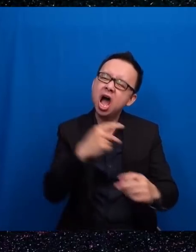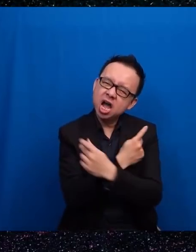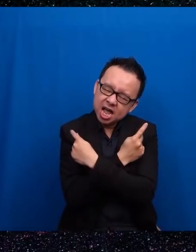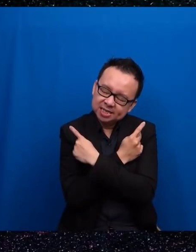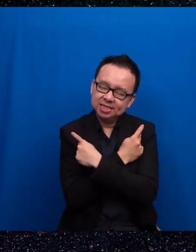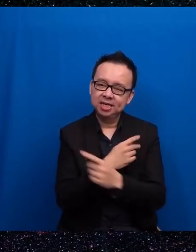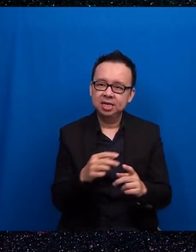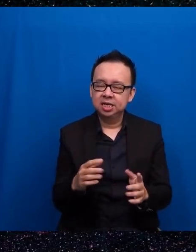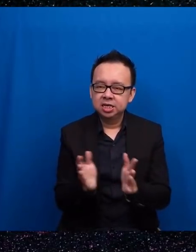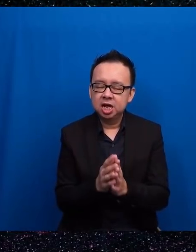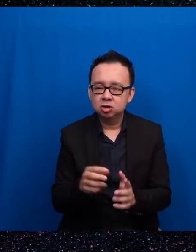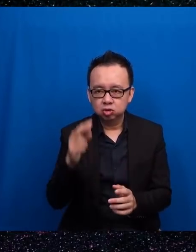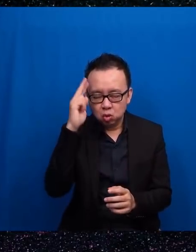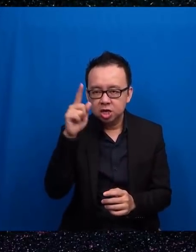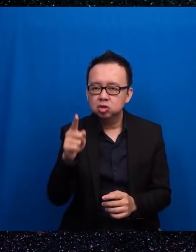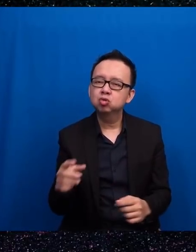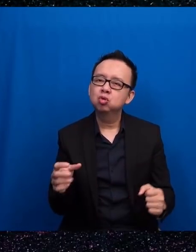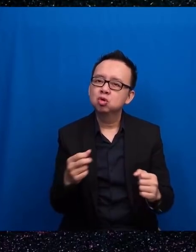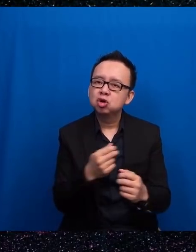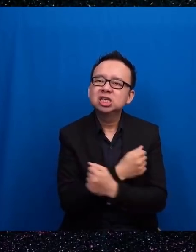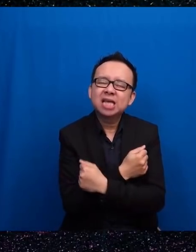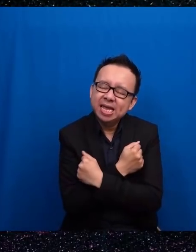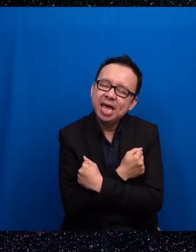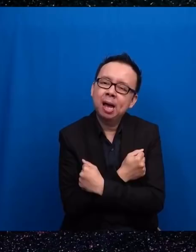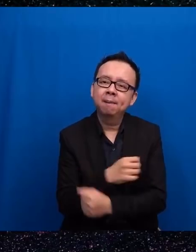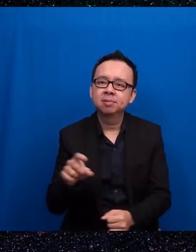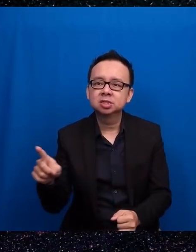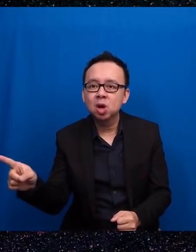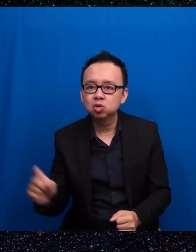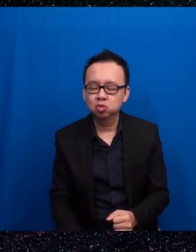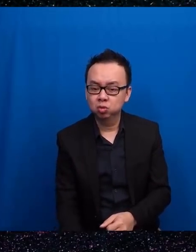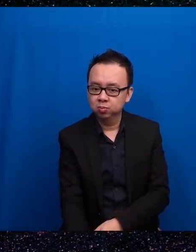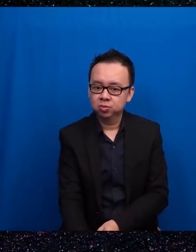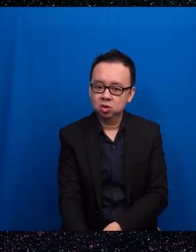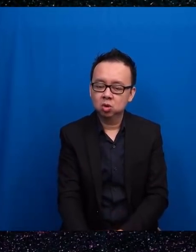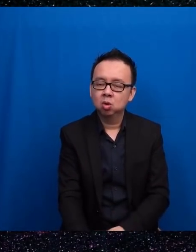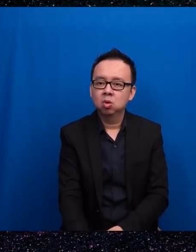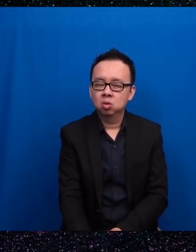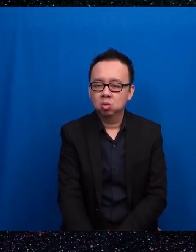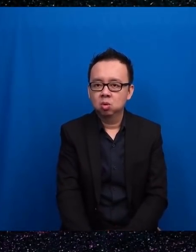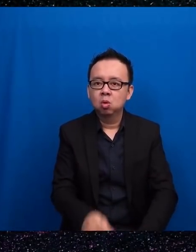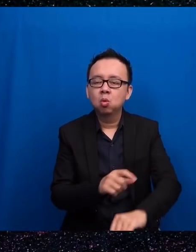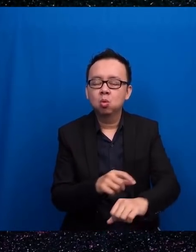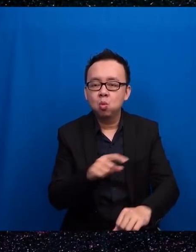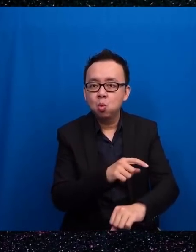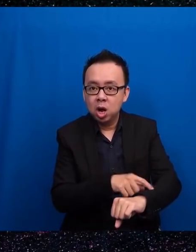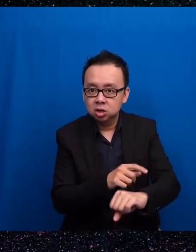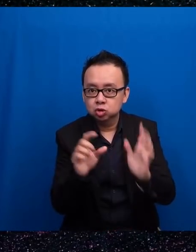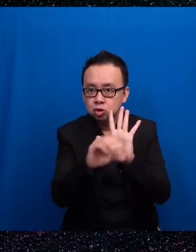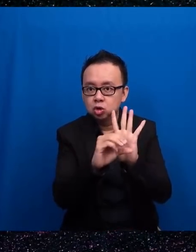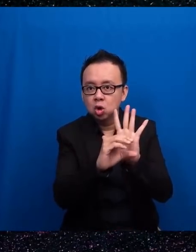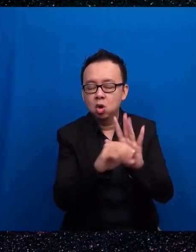tapi Tuhan itu juga sayang dengan barang. Saya kasih contoh ya, waktu anak-anak saya masih kecil kita ajak berlibur, katakan